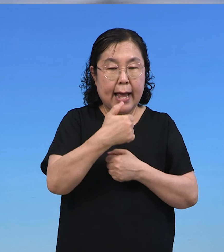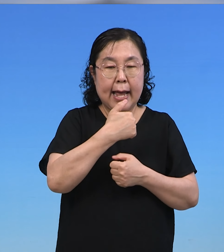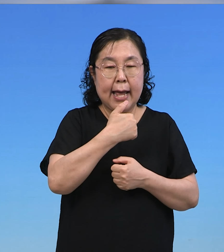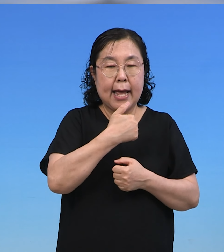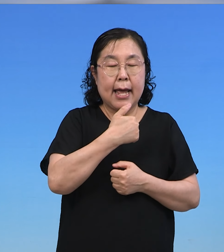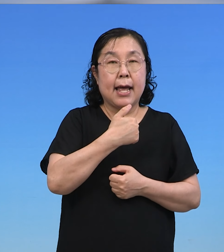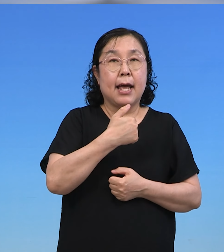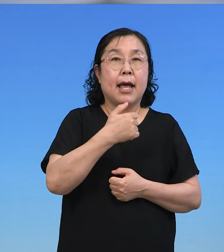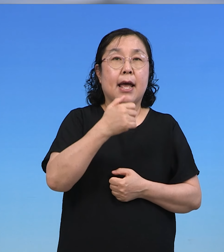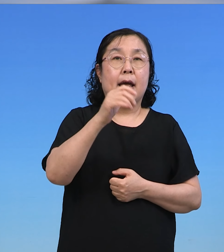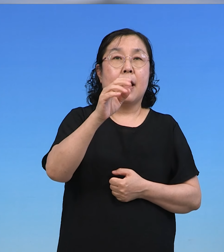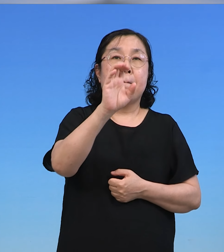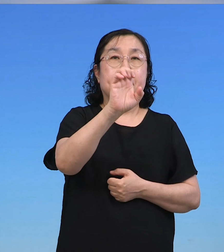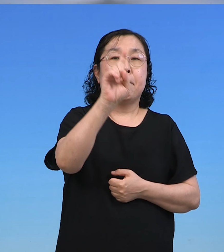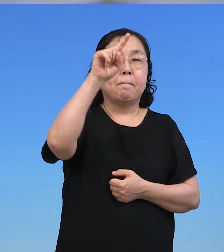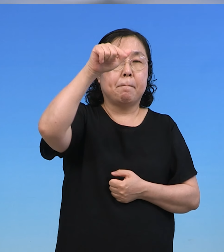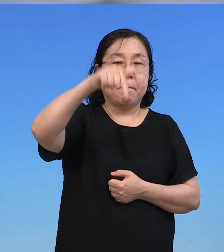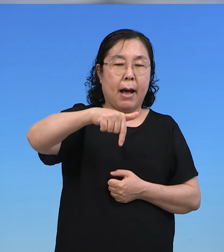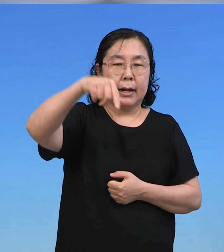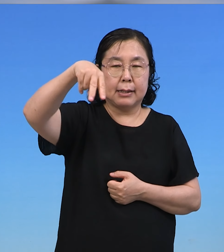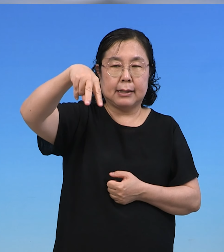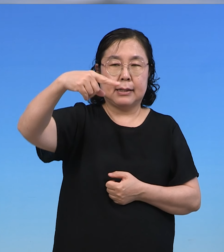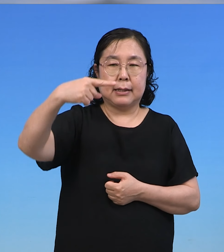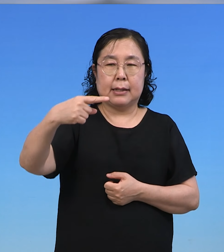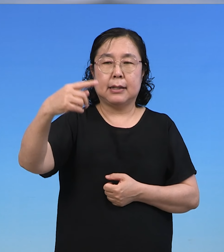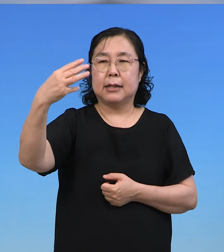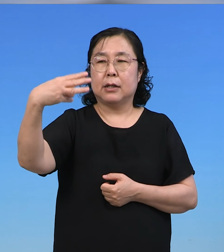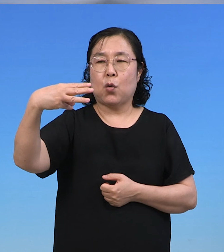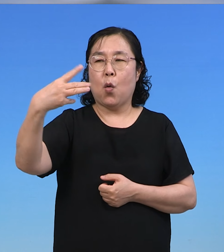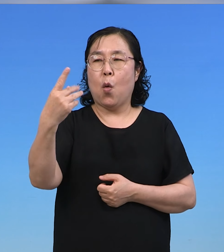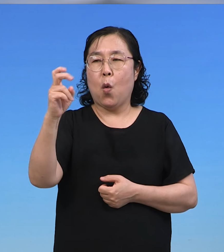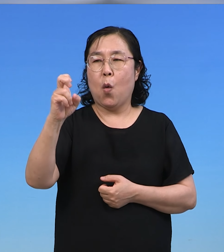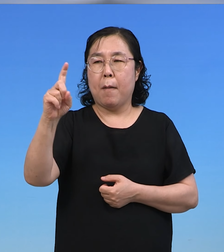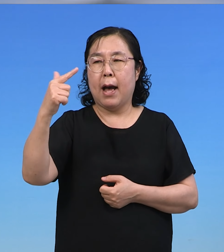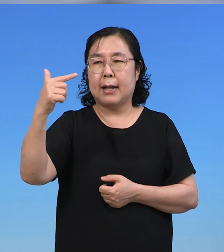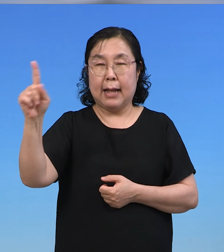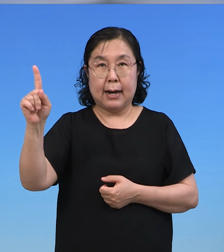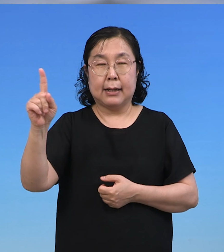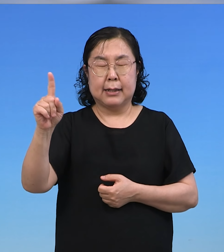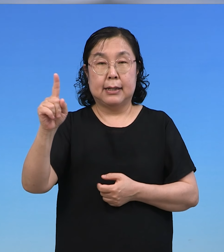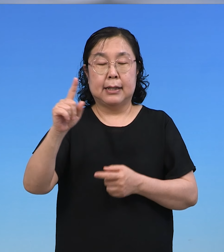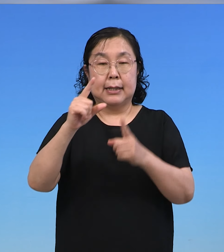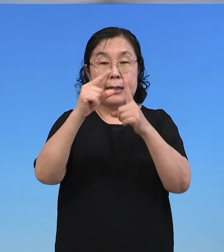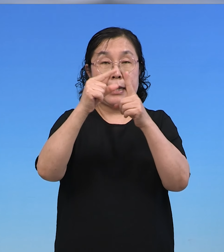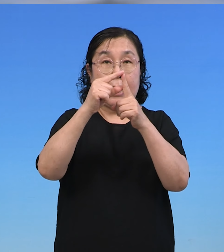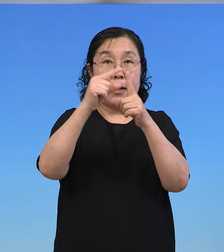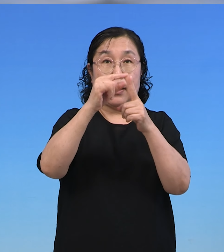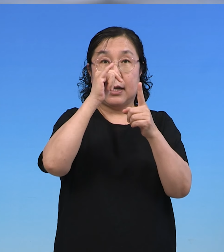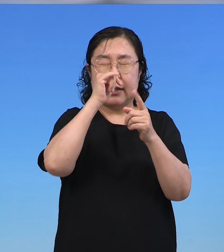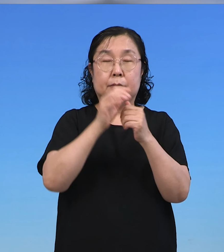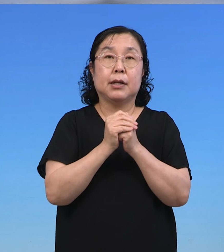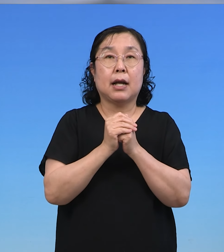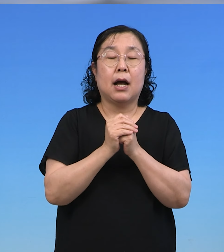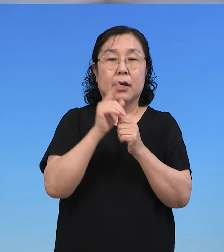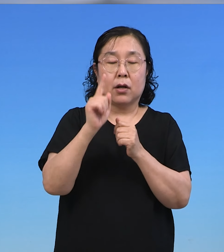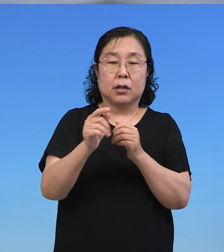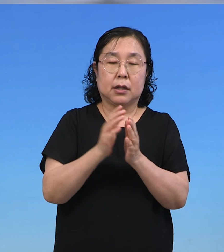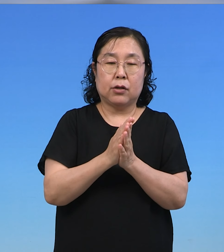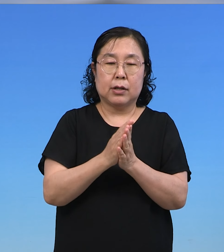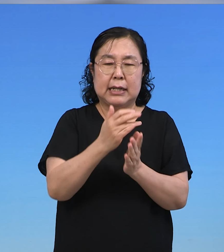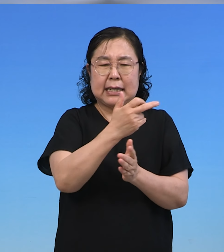팍스 로마나는요, 한마디로 말해서 로마 제국이 가지고 있던 막강한 군사력과 경제력으로 유지되던